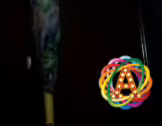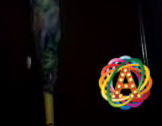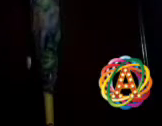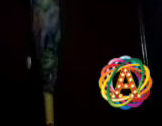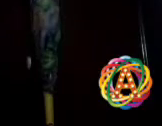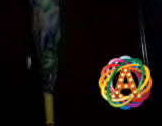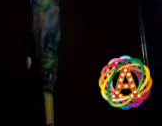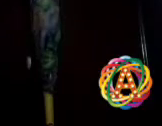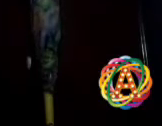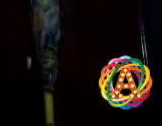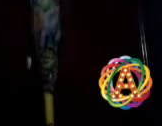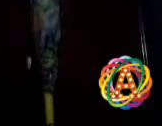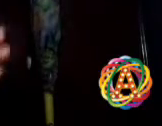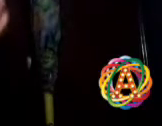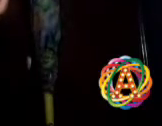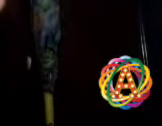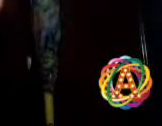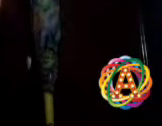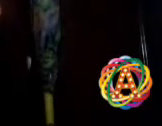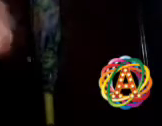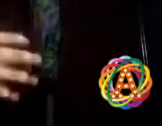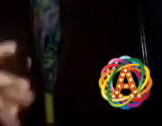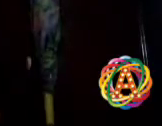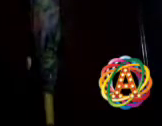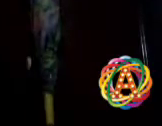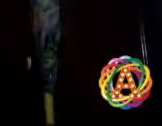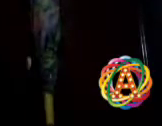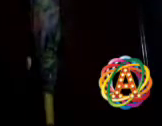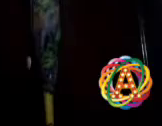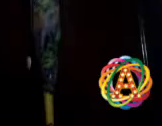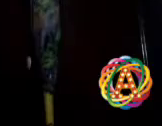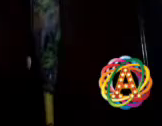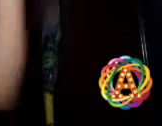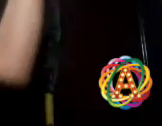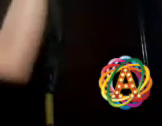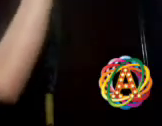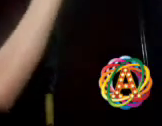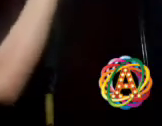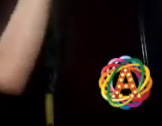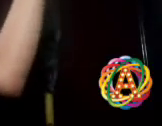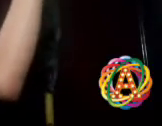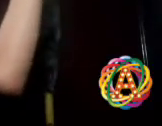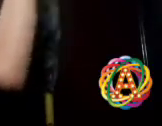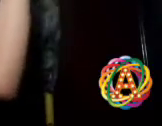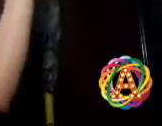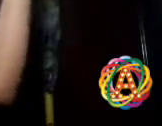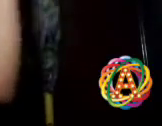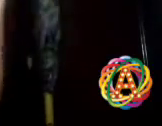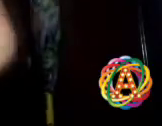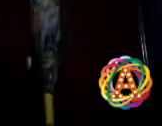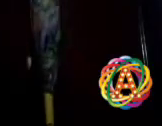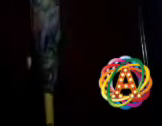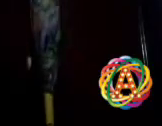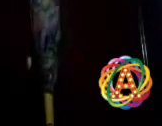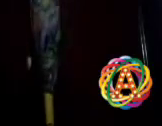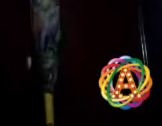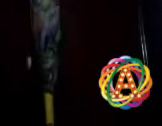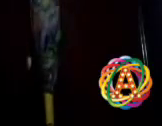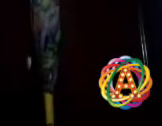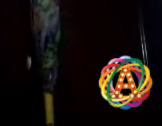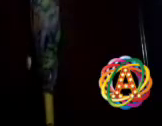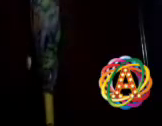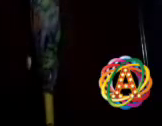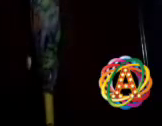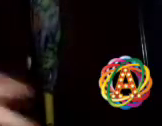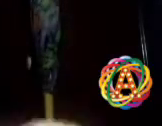Amparo e vim falar algumas novidades sobre o nosso glorioso Pernambuco aqui no